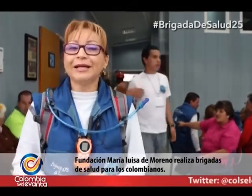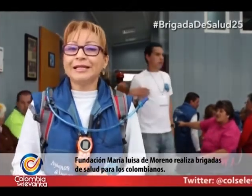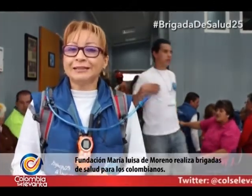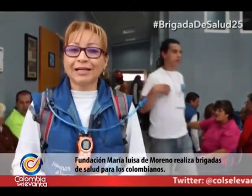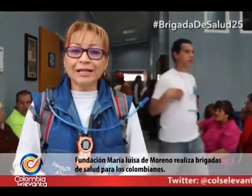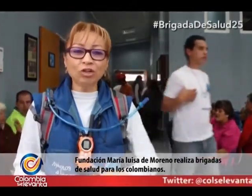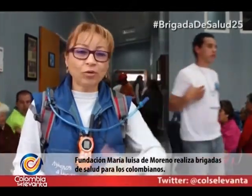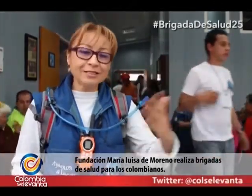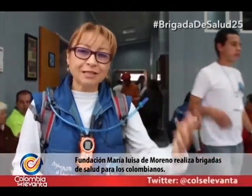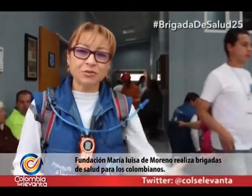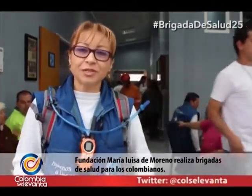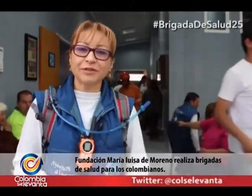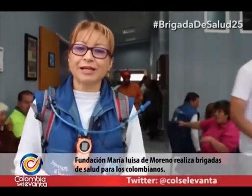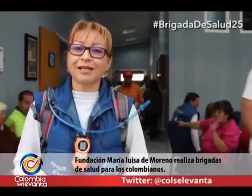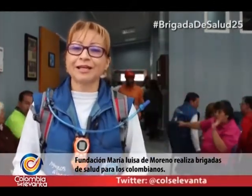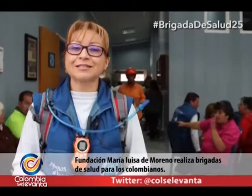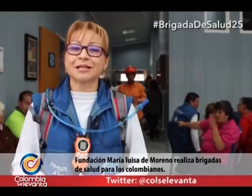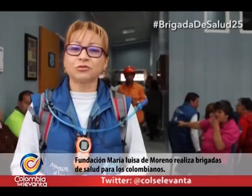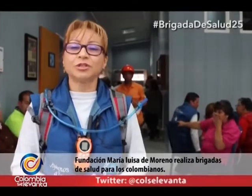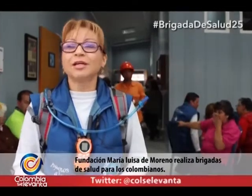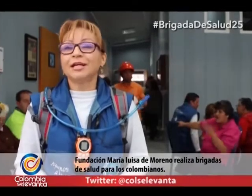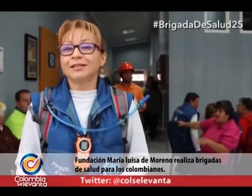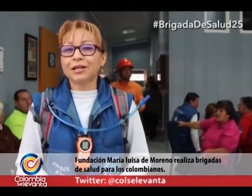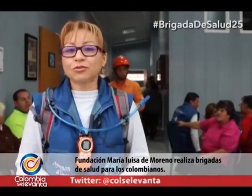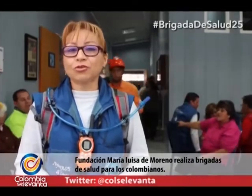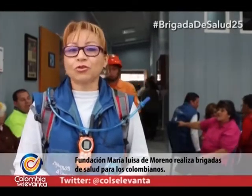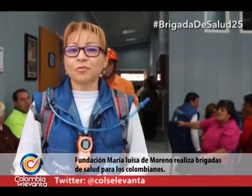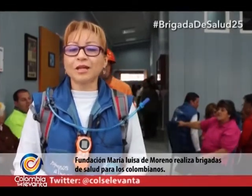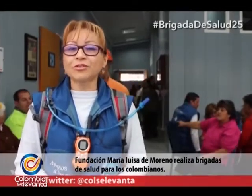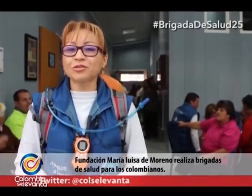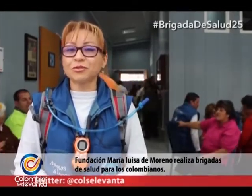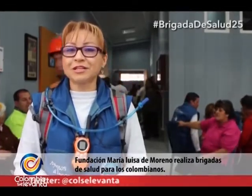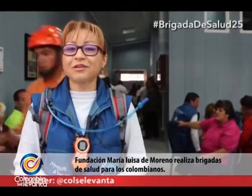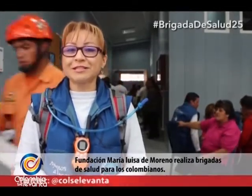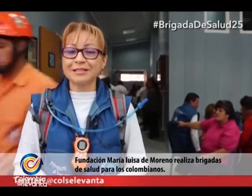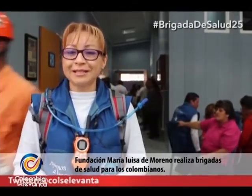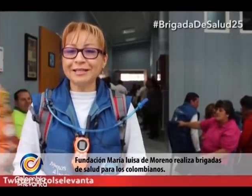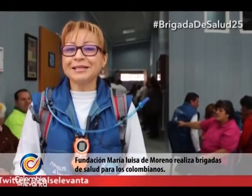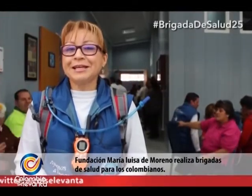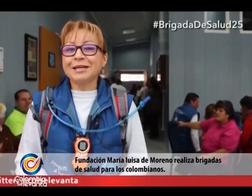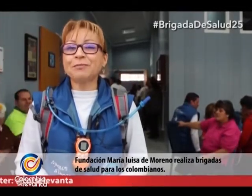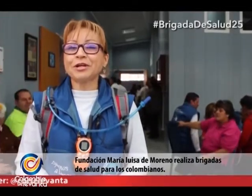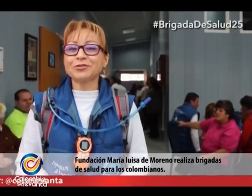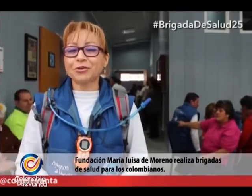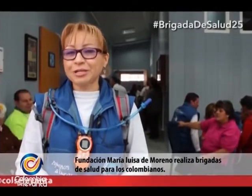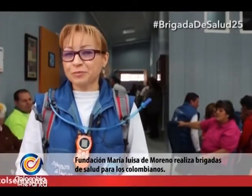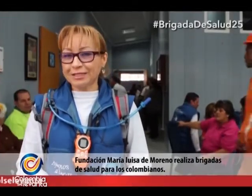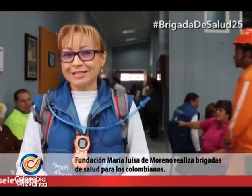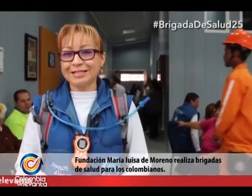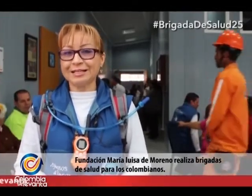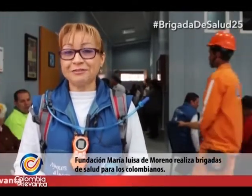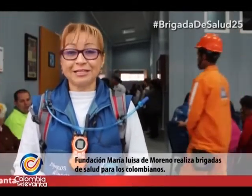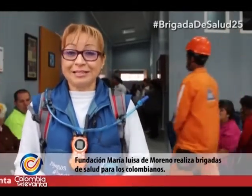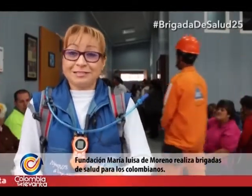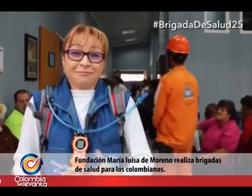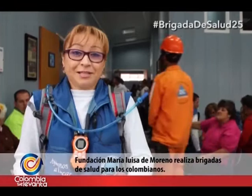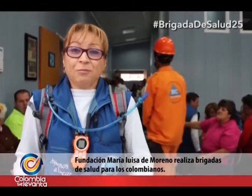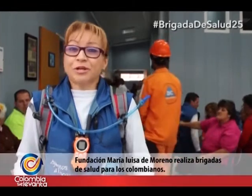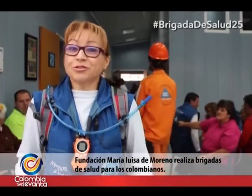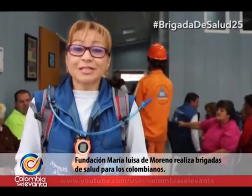darle el nombre a esta hermosa brigada, la salud de los colombianos es nuestra felicidad y por eso las puertas están abiertas. Por eso